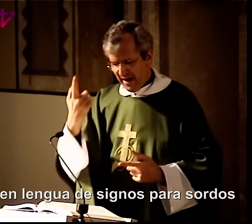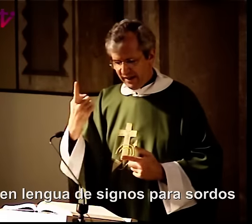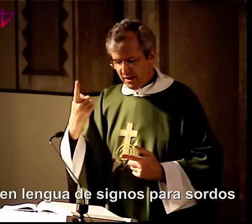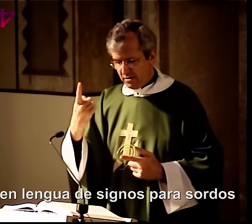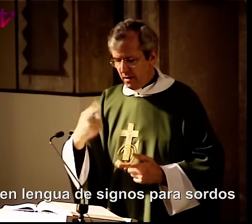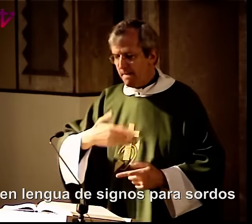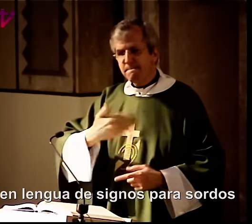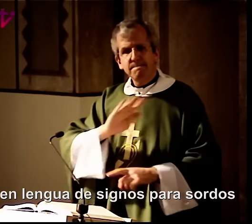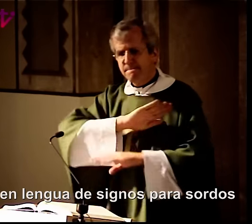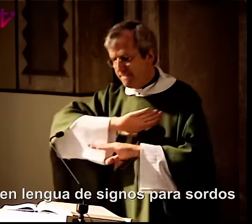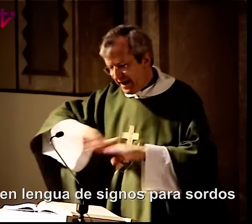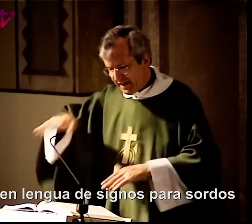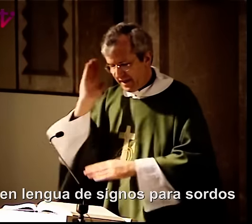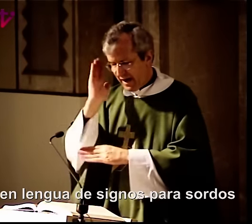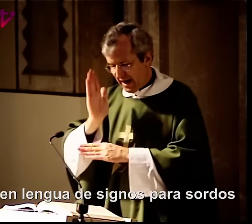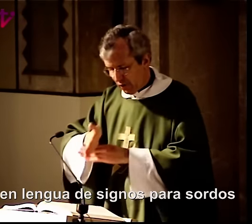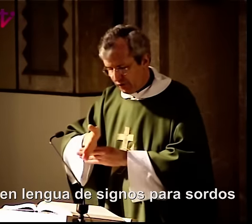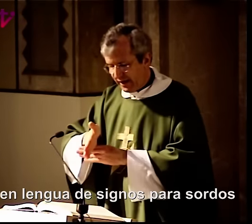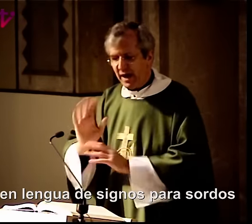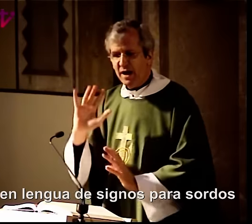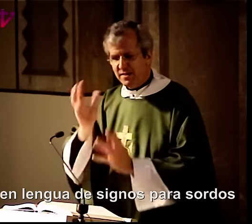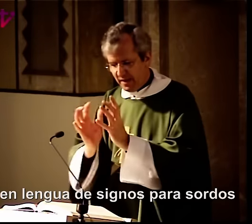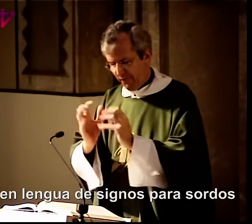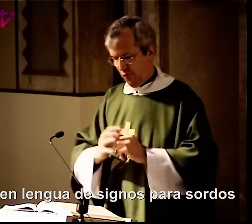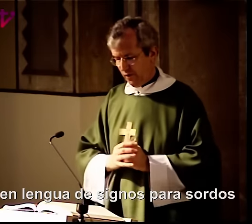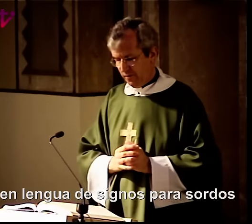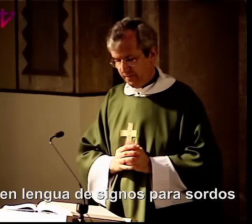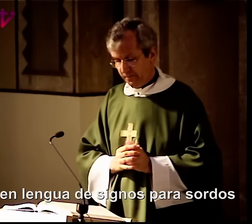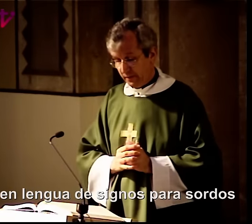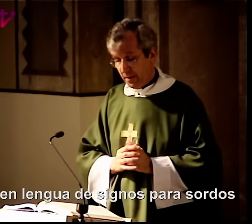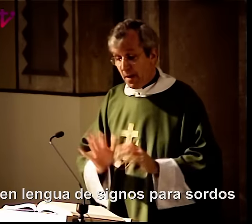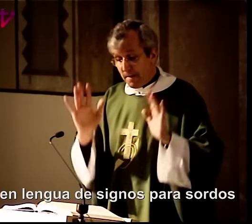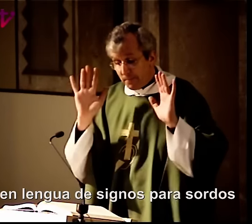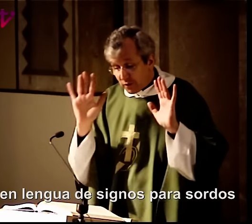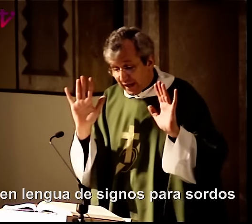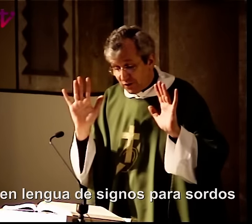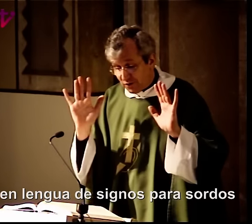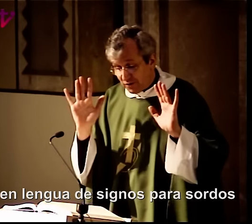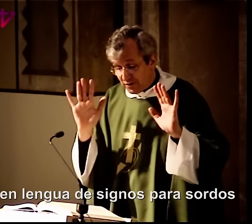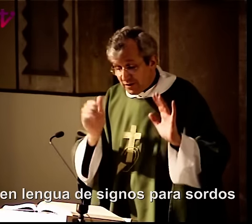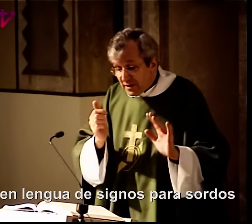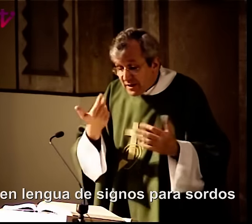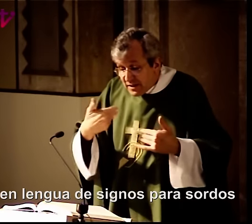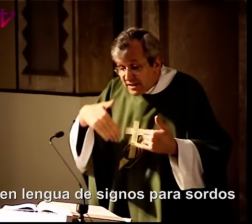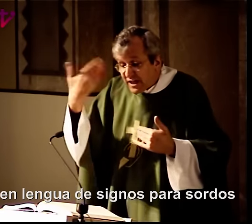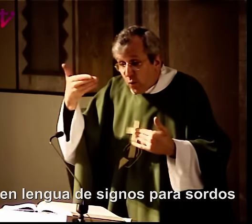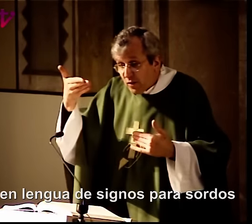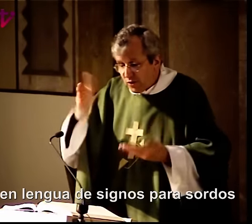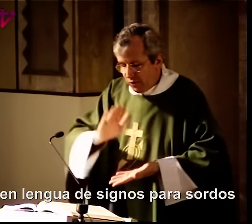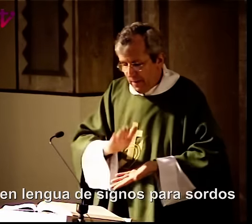necio, merece la condena del fuego. Por tanto, si cuando